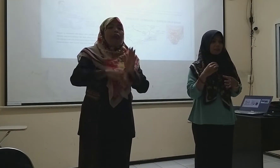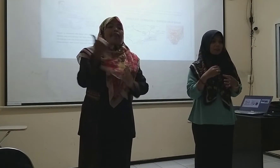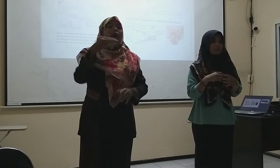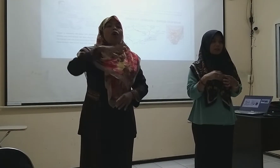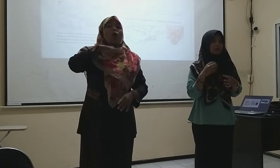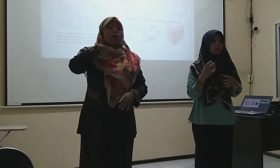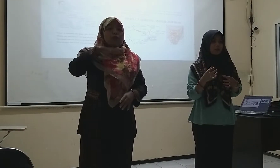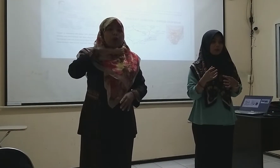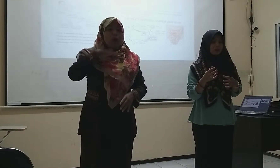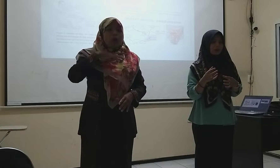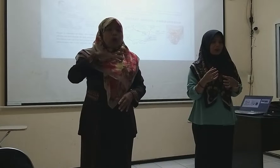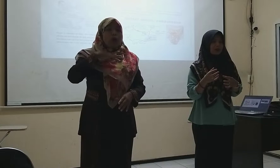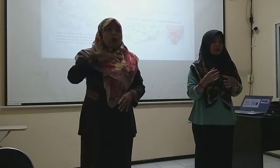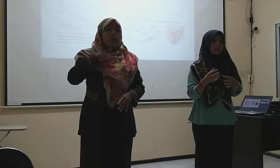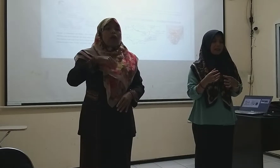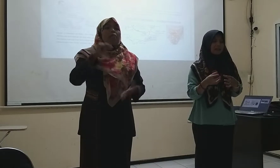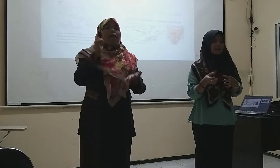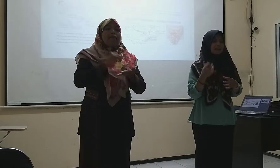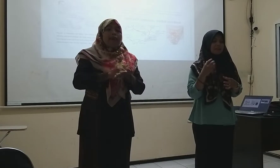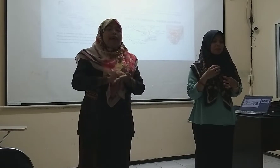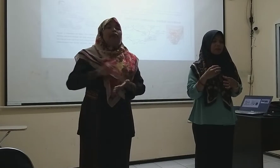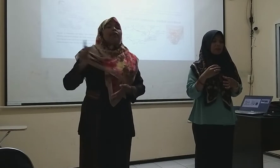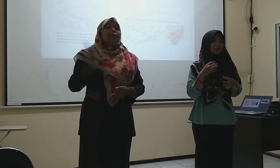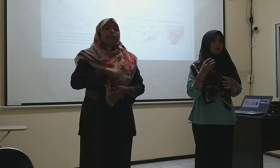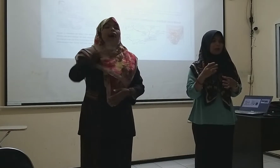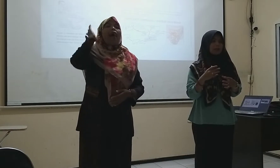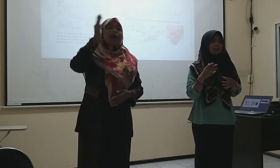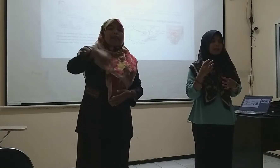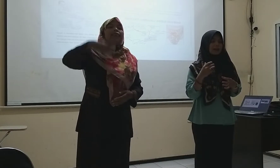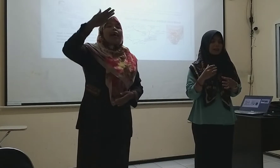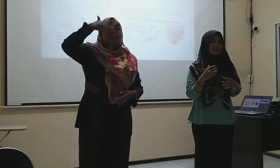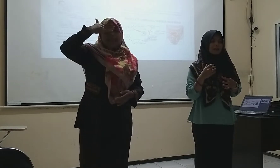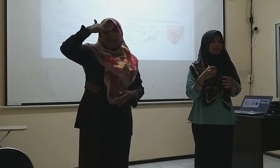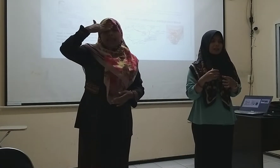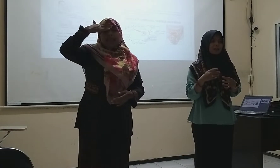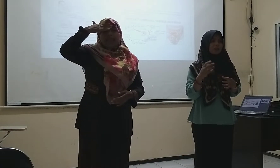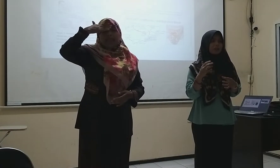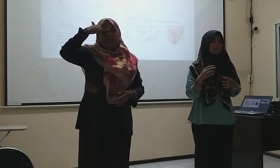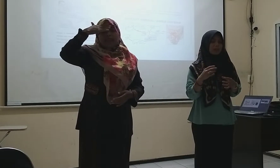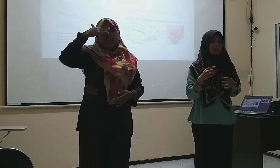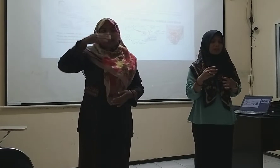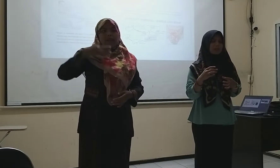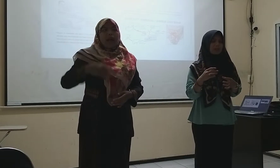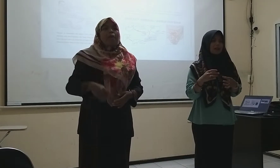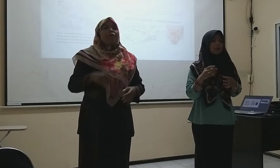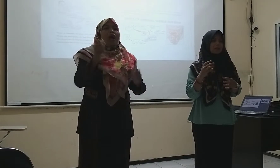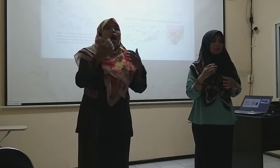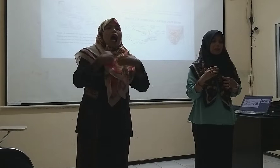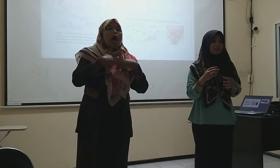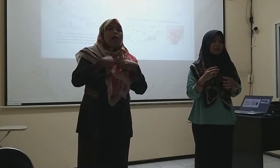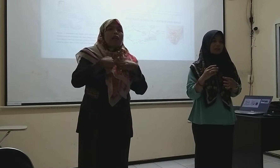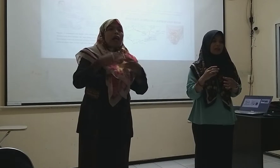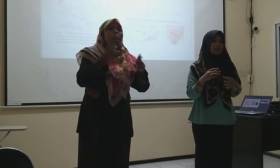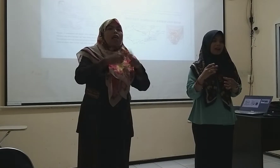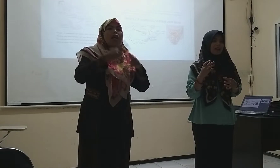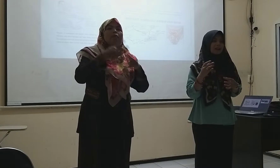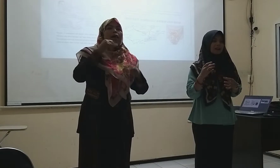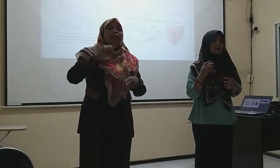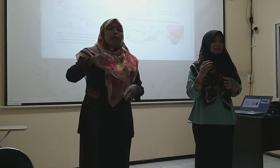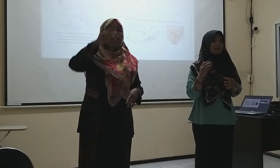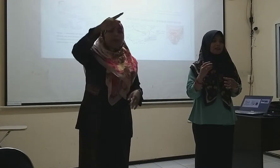airnya otomatis kotor. Nah, di situ otomatis terdapat polutan. Jadi polutan itu